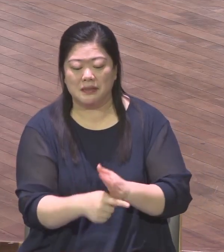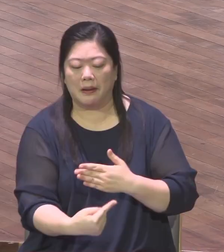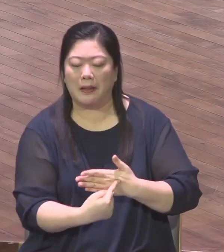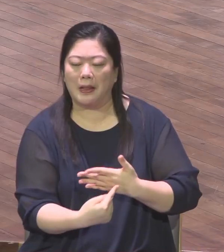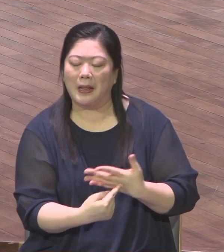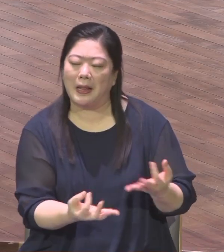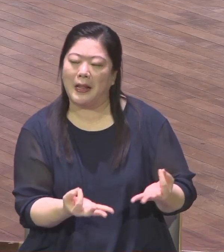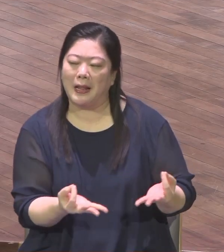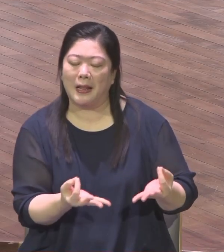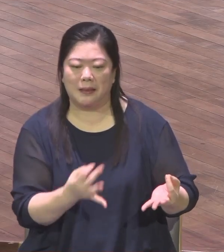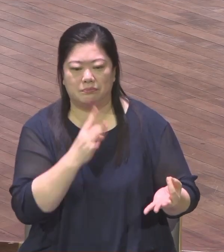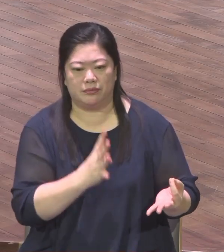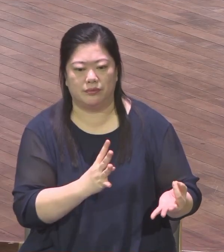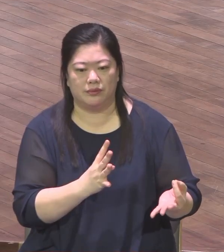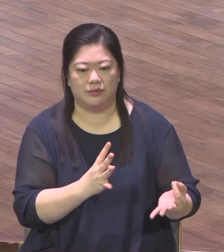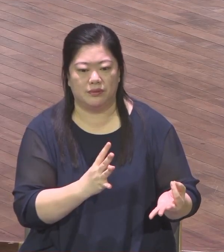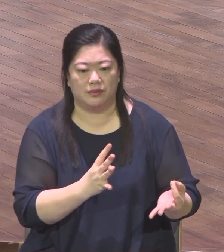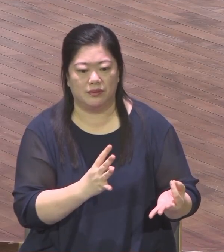순간에